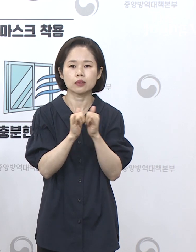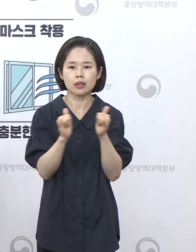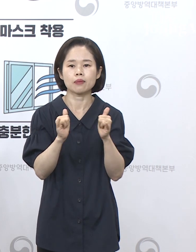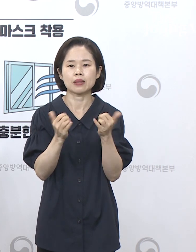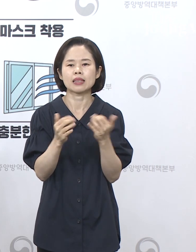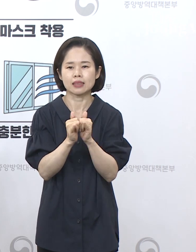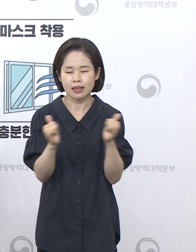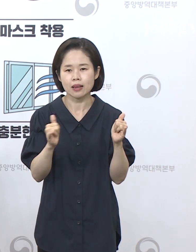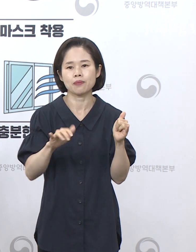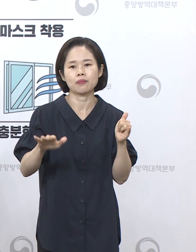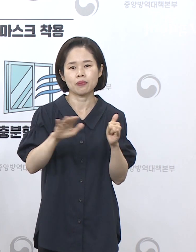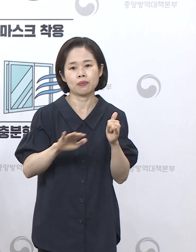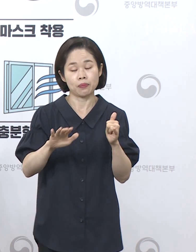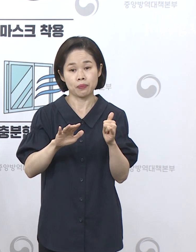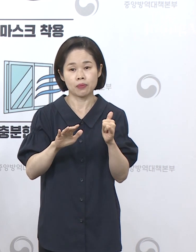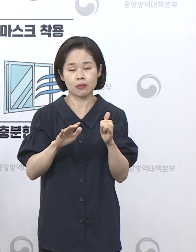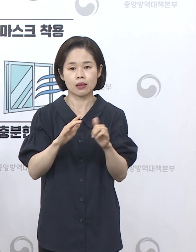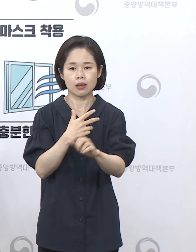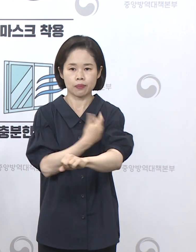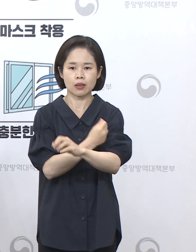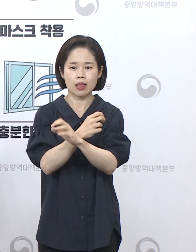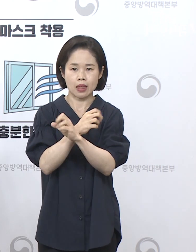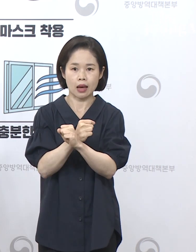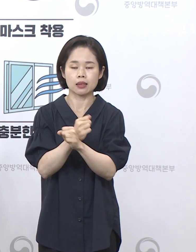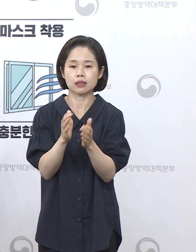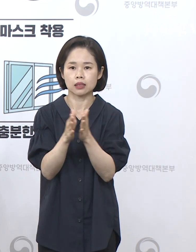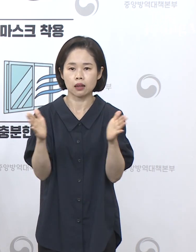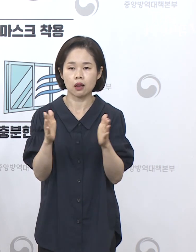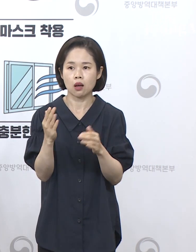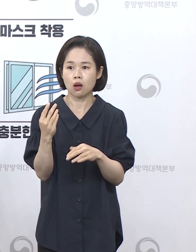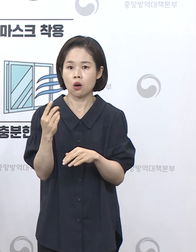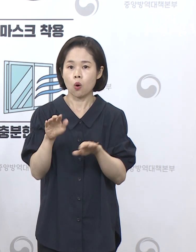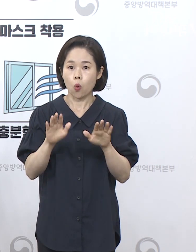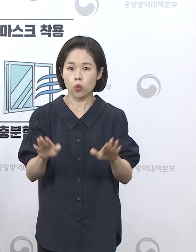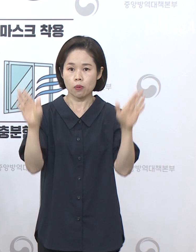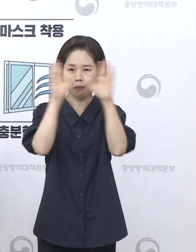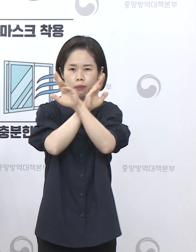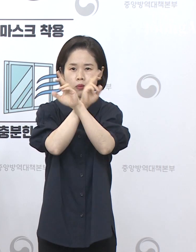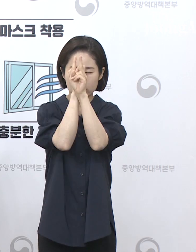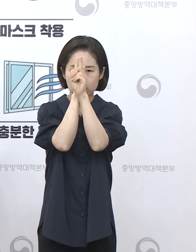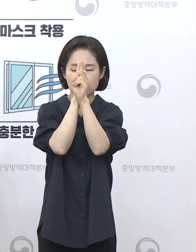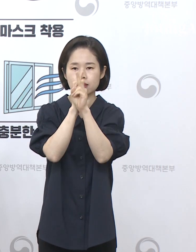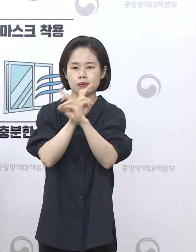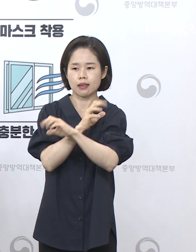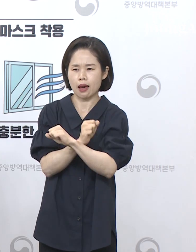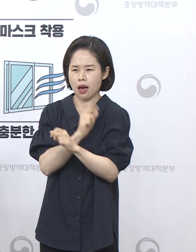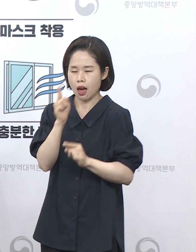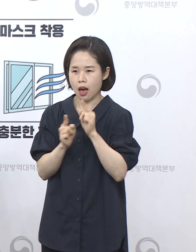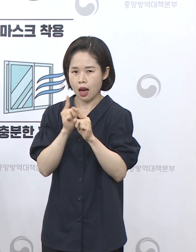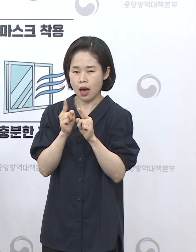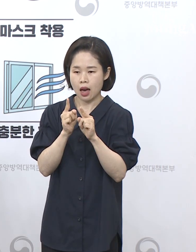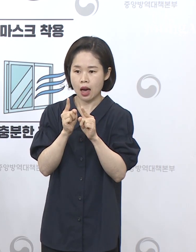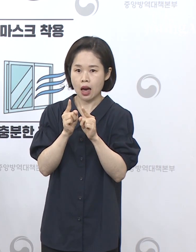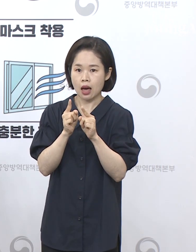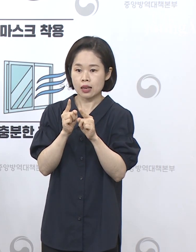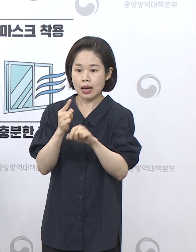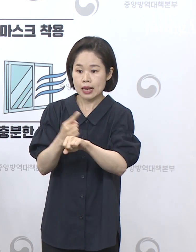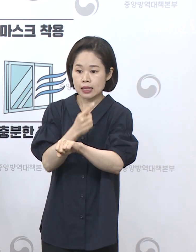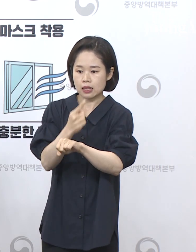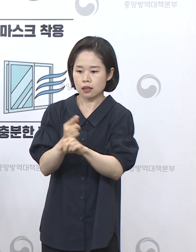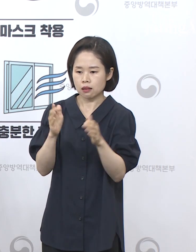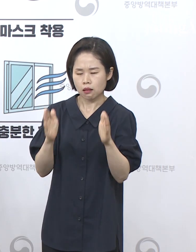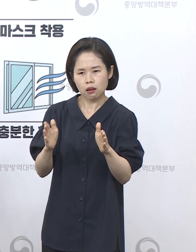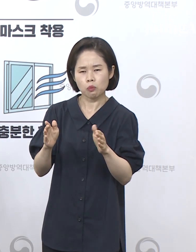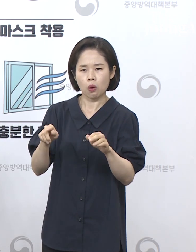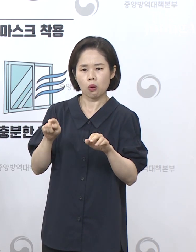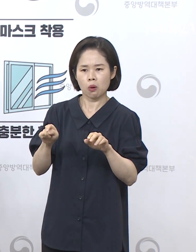됐습니다. 제가 파악하기로는 0시에 개통하면서 일부 접속 지연이 있었지만 예약은 진행이 되고 있고,